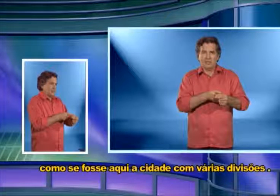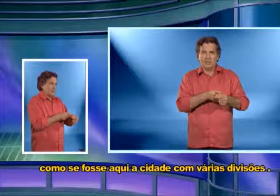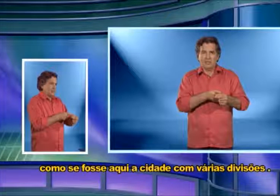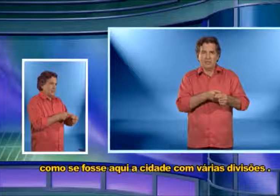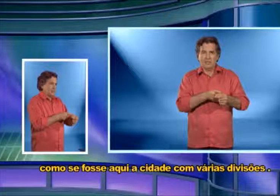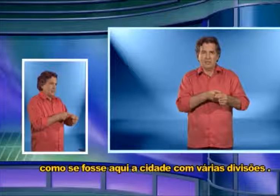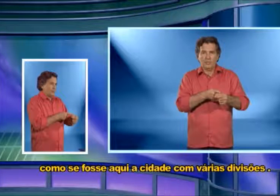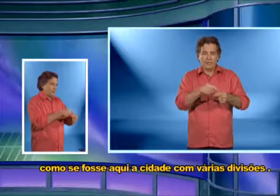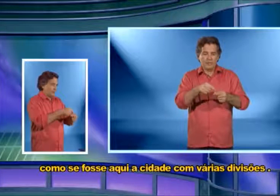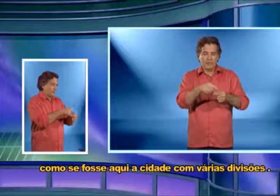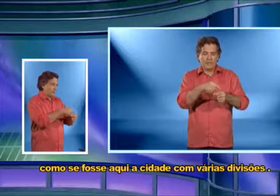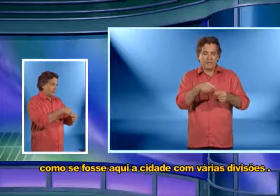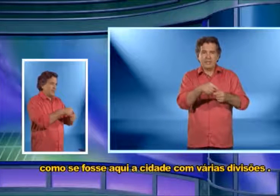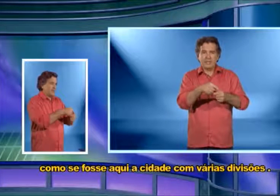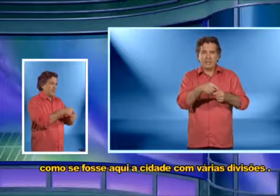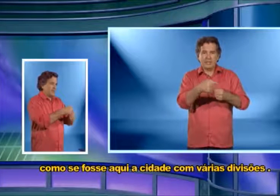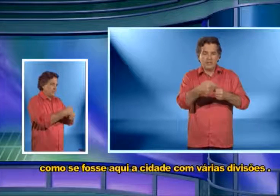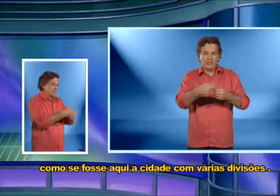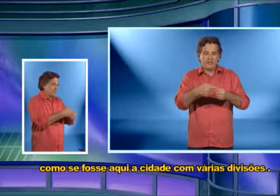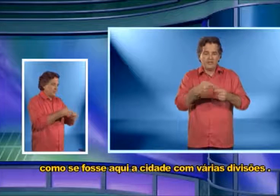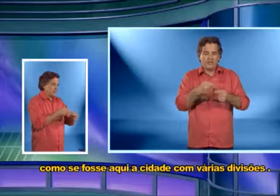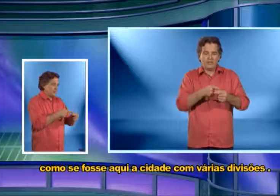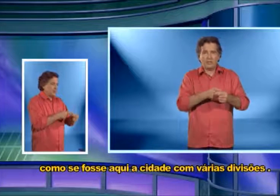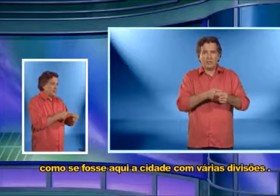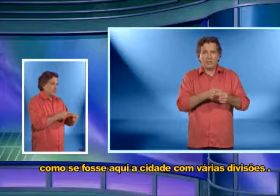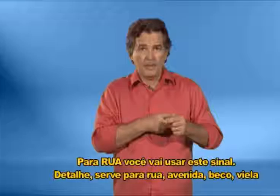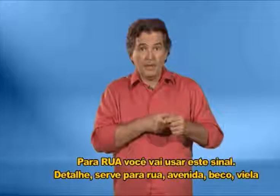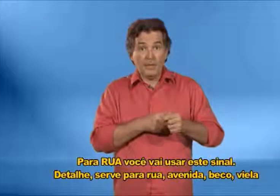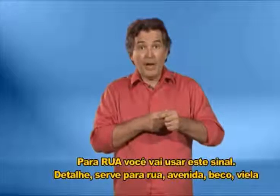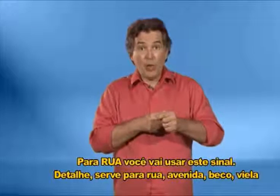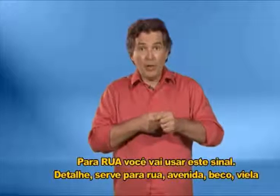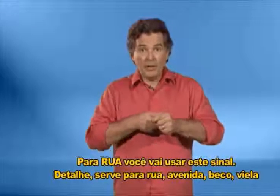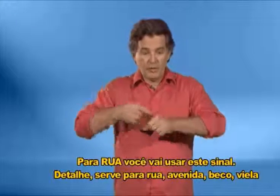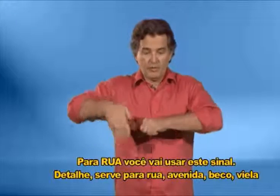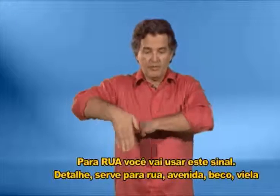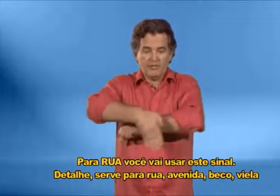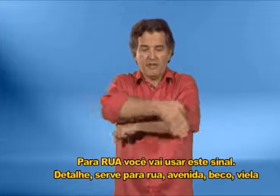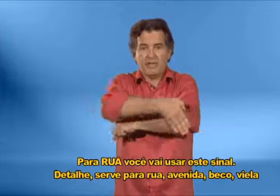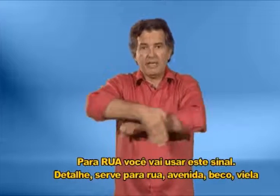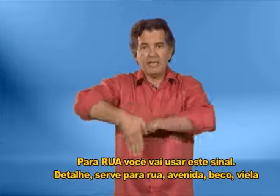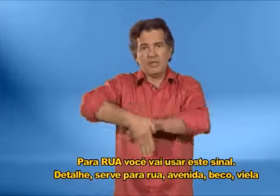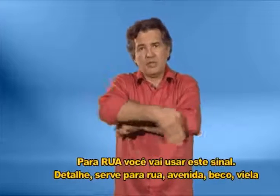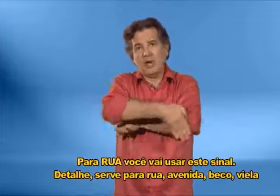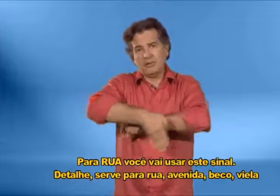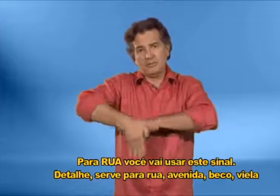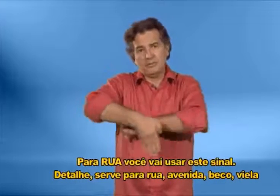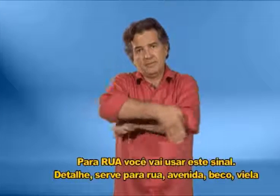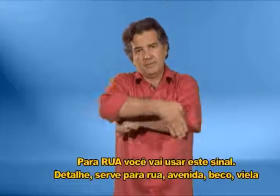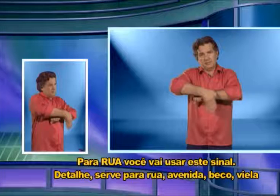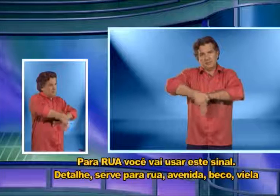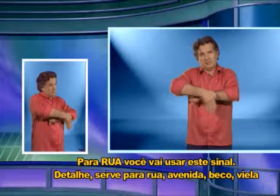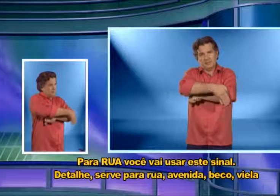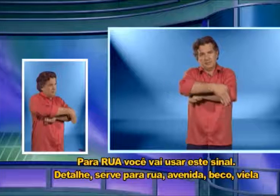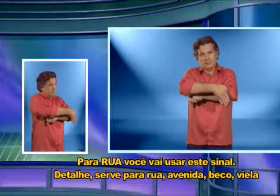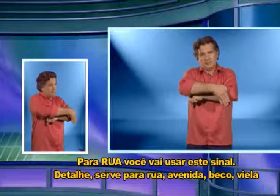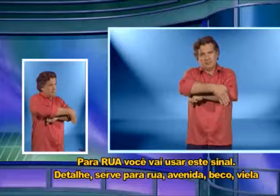pedacinhos. Como se fosse aqui a cidade e várias divisões. Para a rua, você vai usar este sinal.